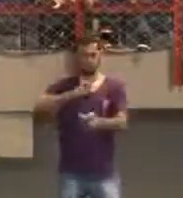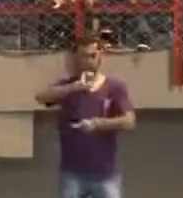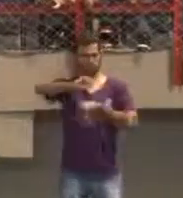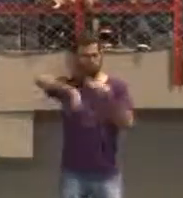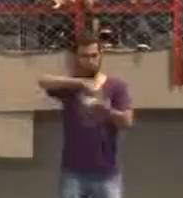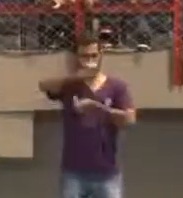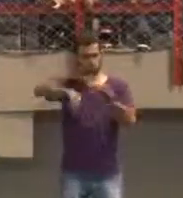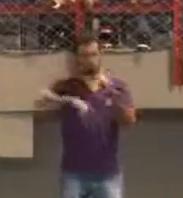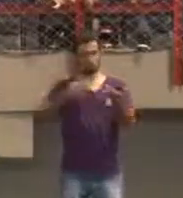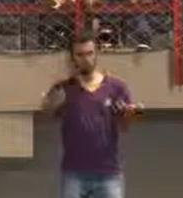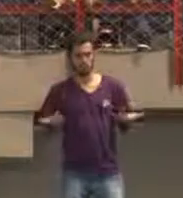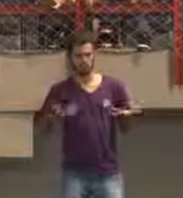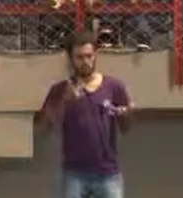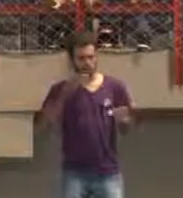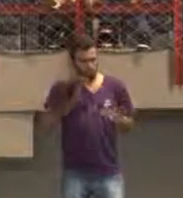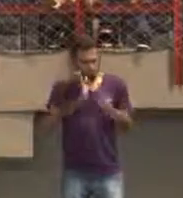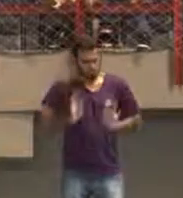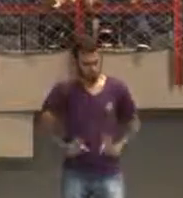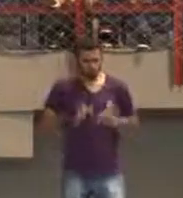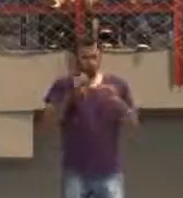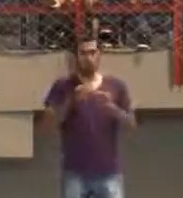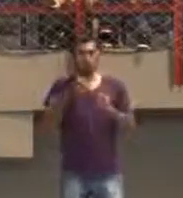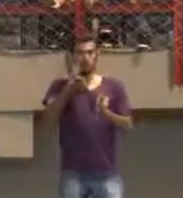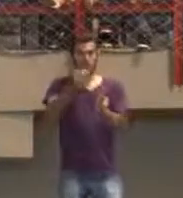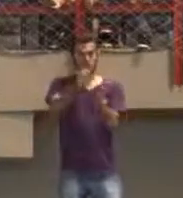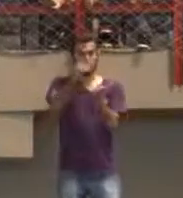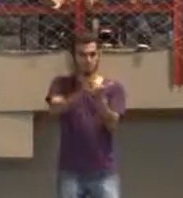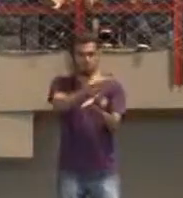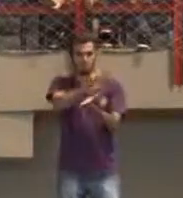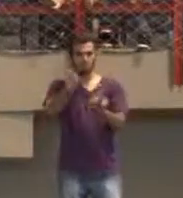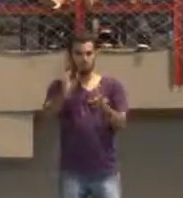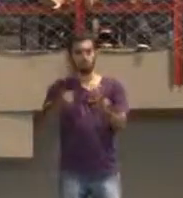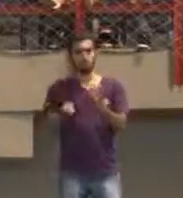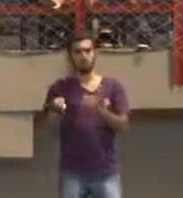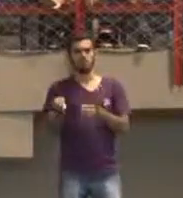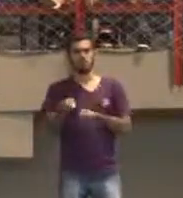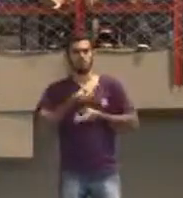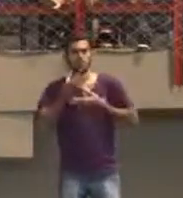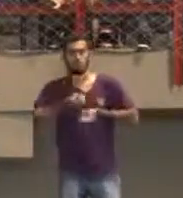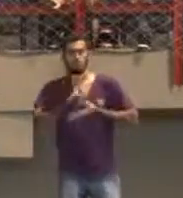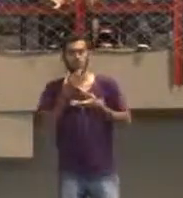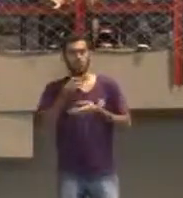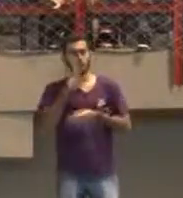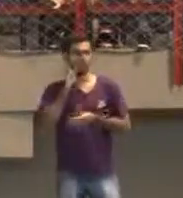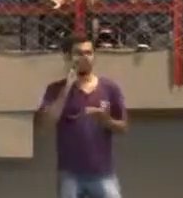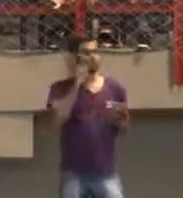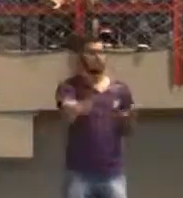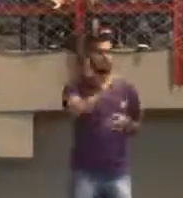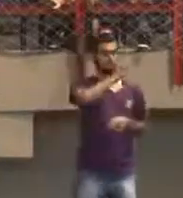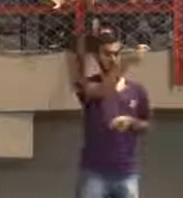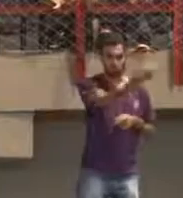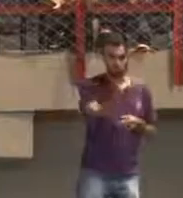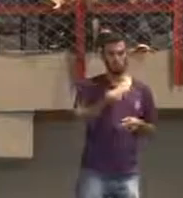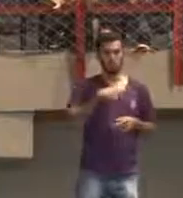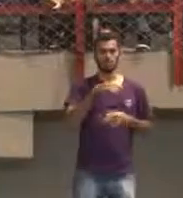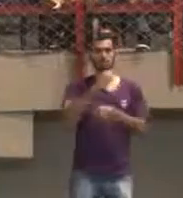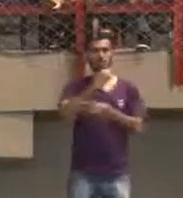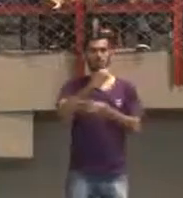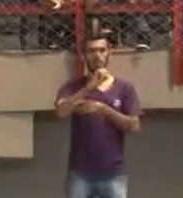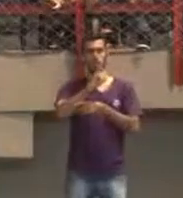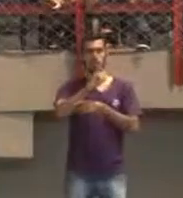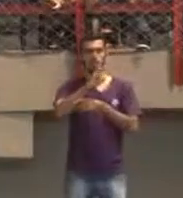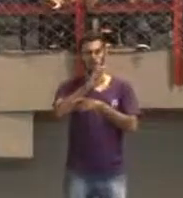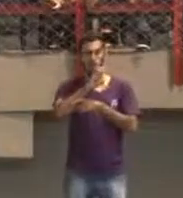do poema para você dar uma olhada. Se chama Ode